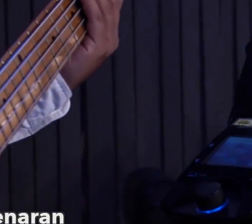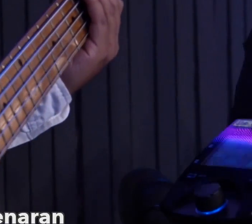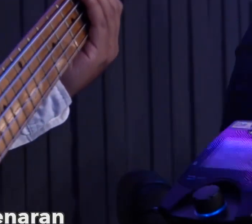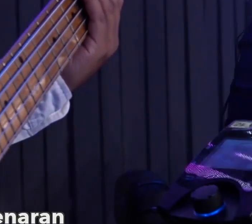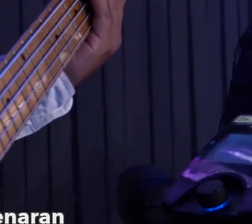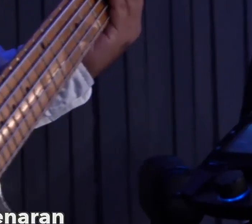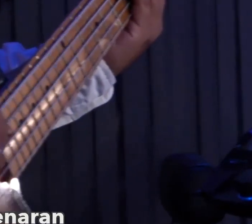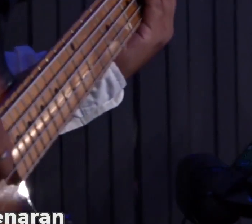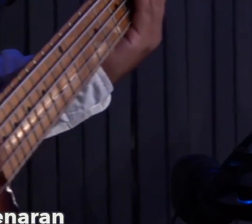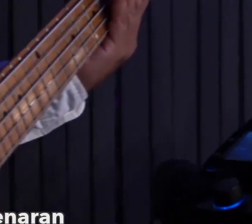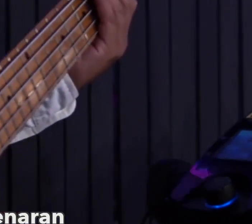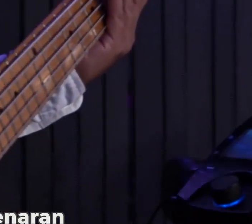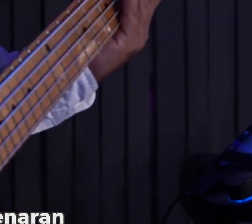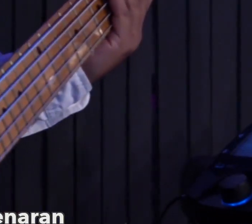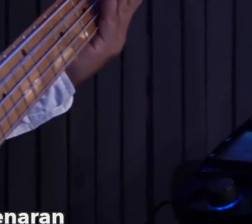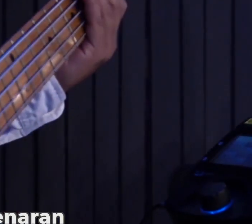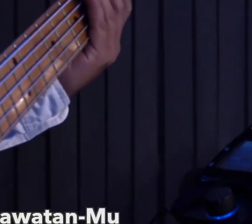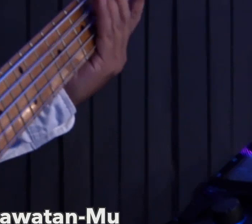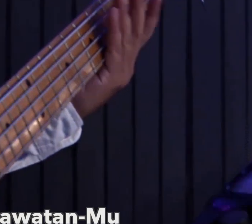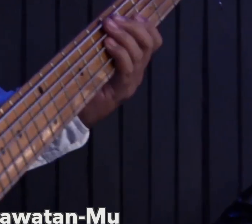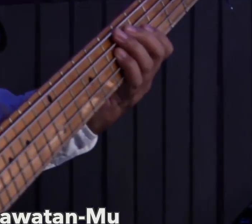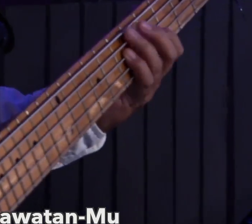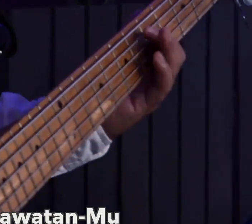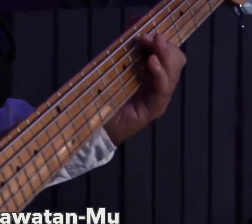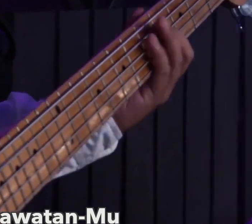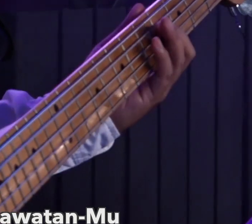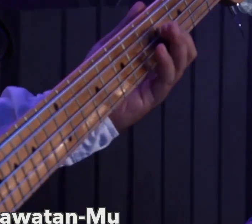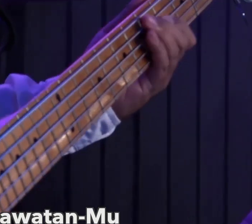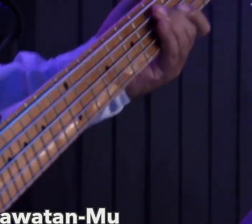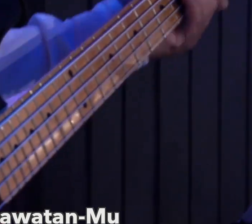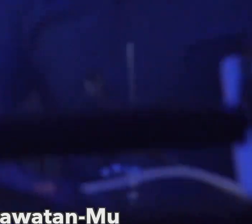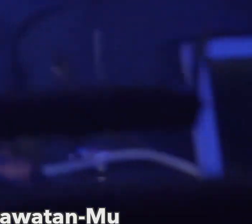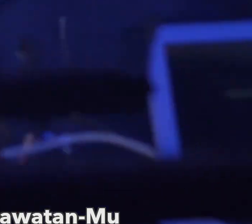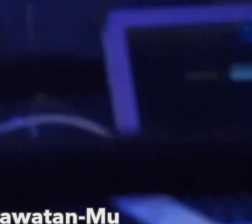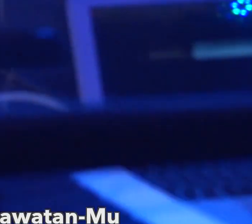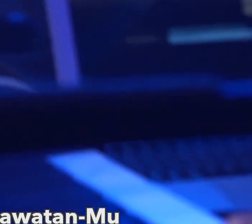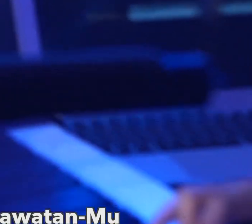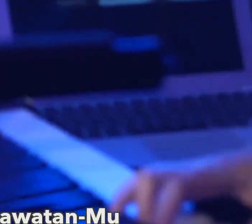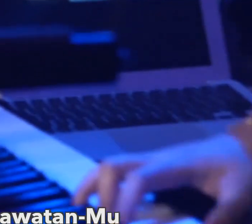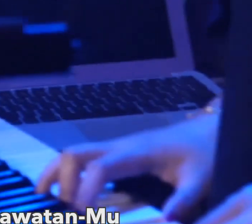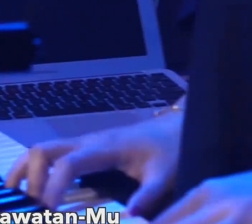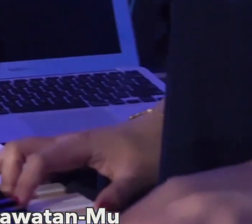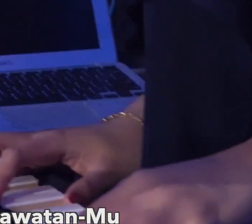jalan kebenaran. Oh, kami rindukan